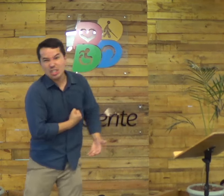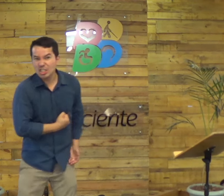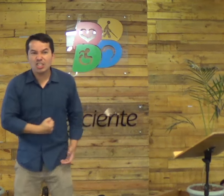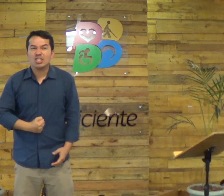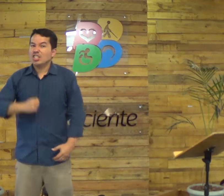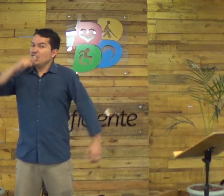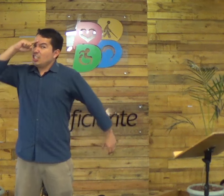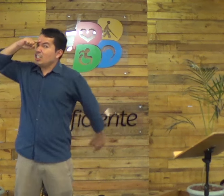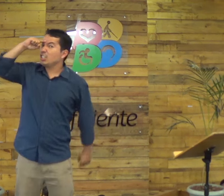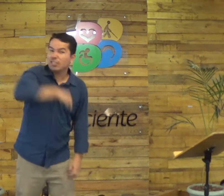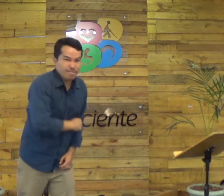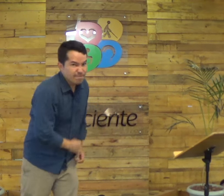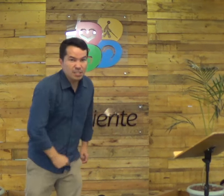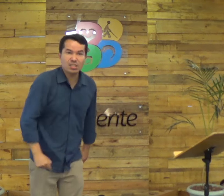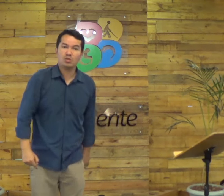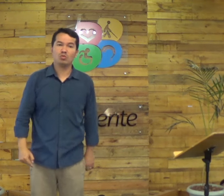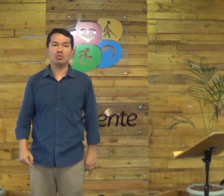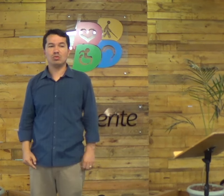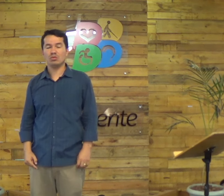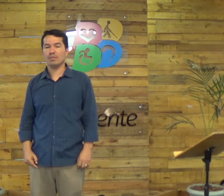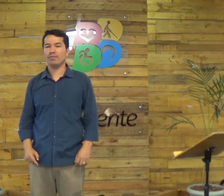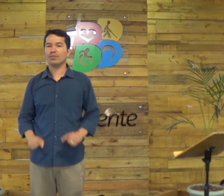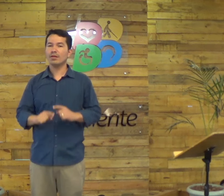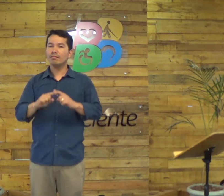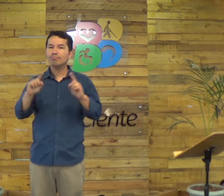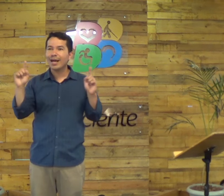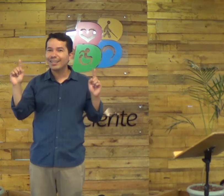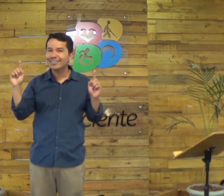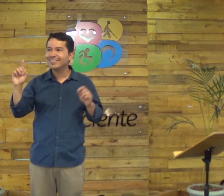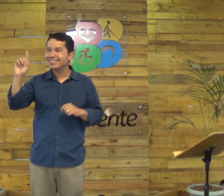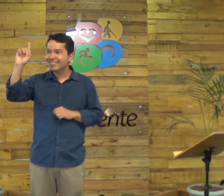e ai, o que é isso? Está muito difícil, mas,